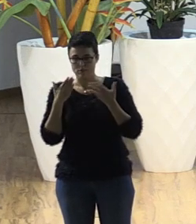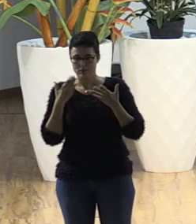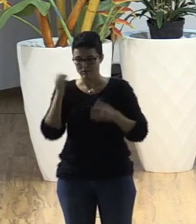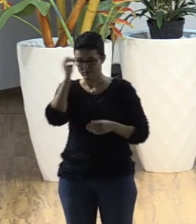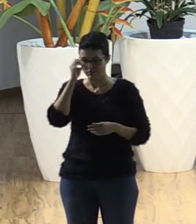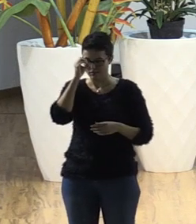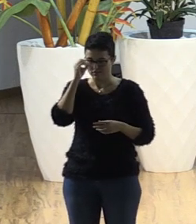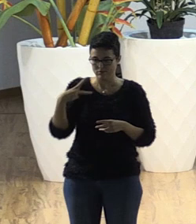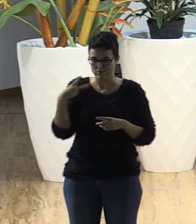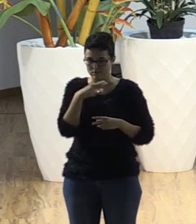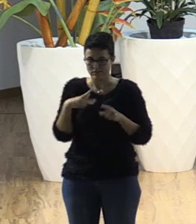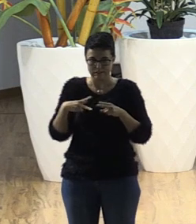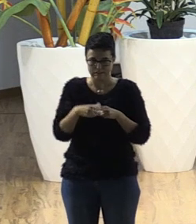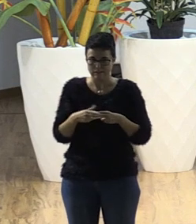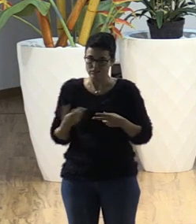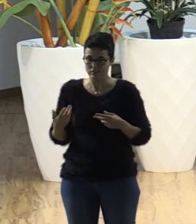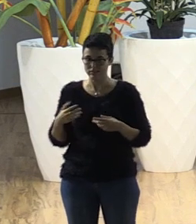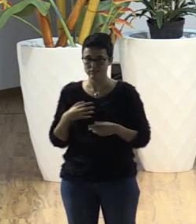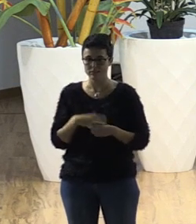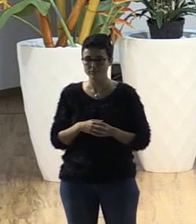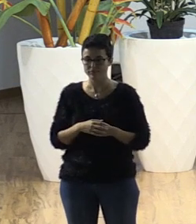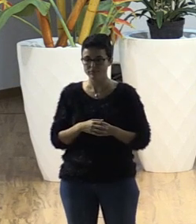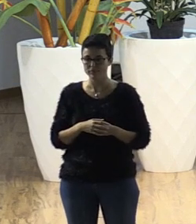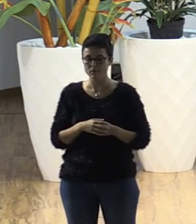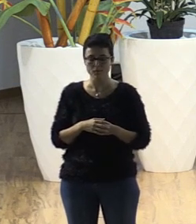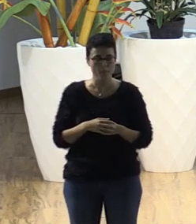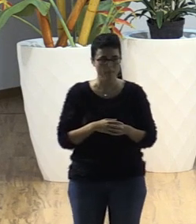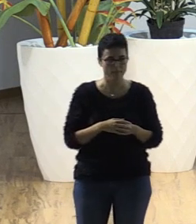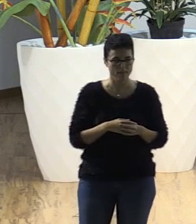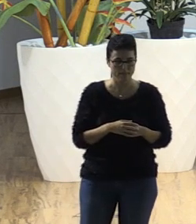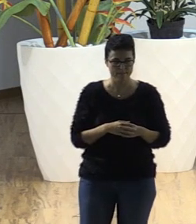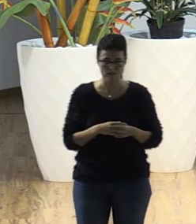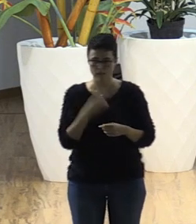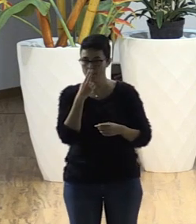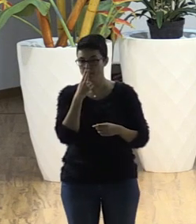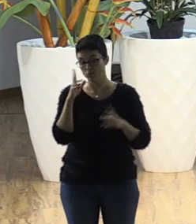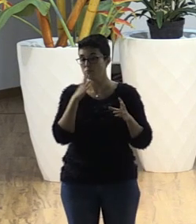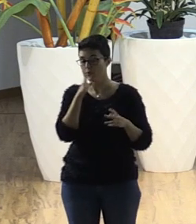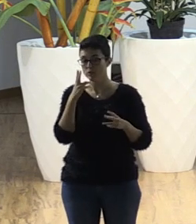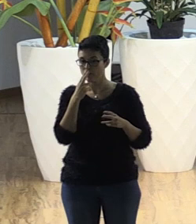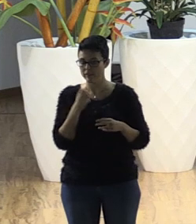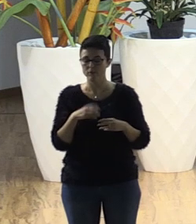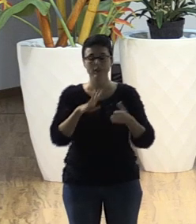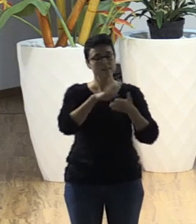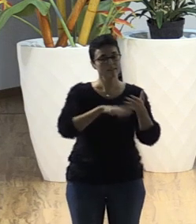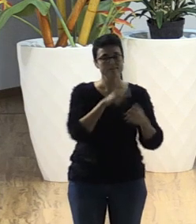llamarlo de manera, entiendo de manera clara, y se ha de decir que es fascismo. Allí en